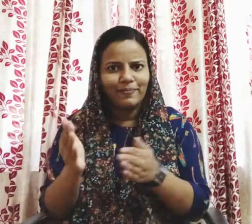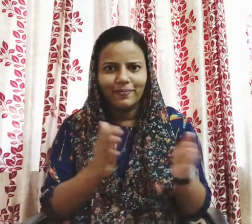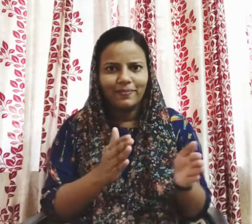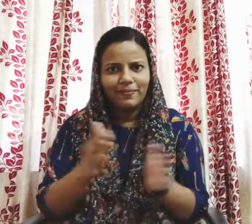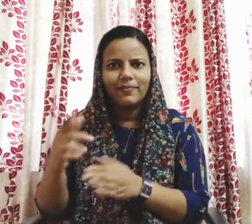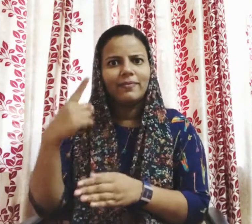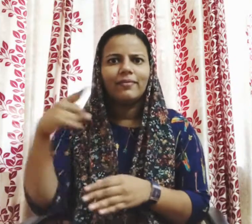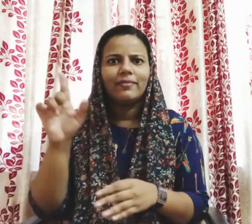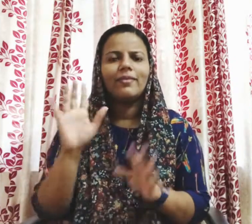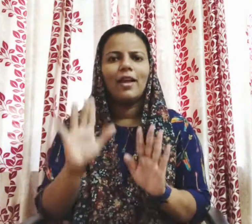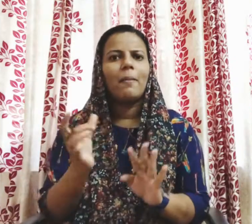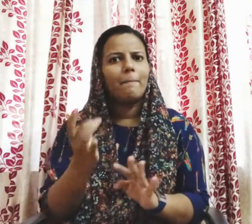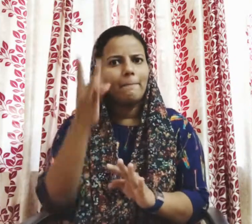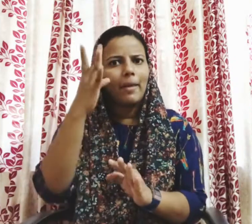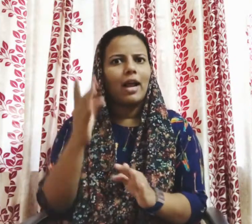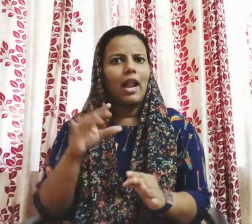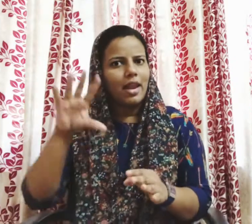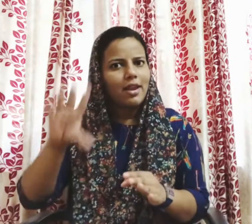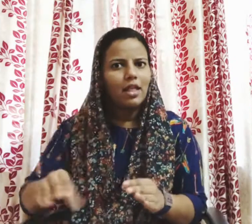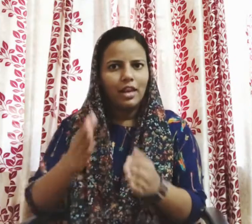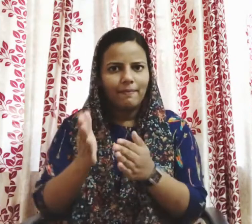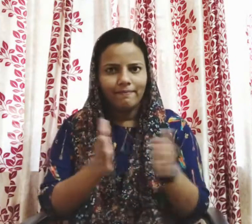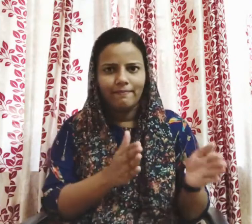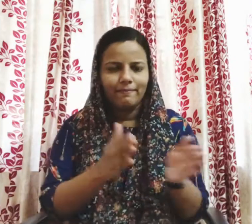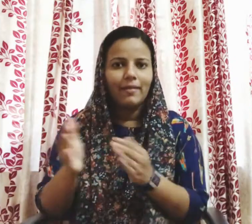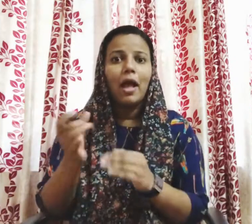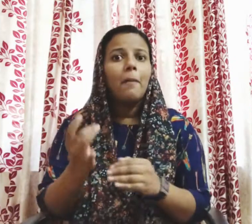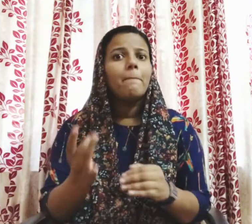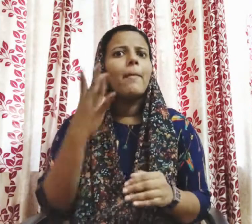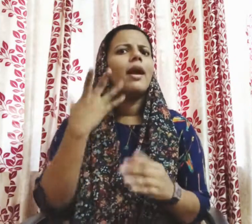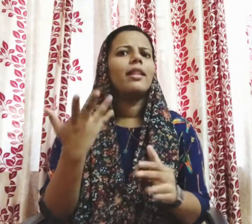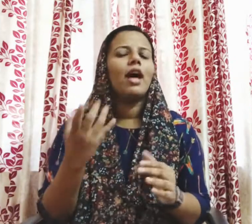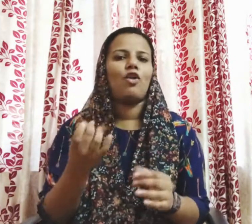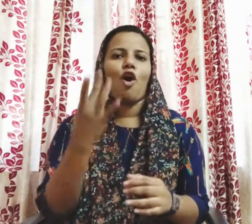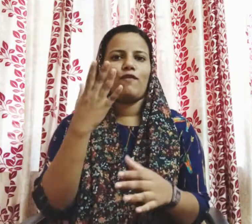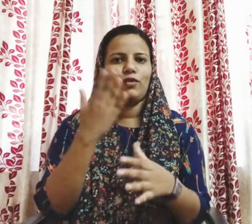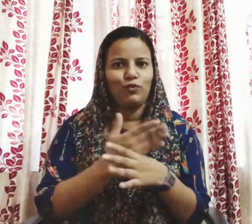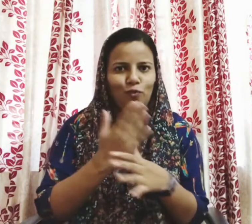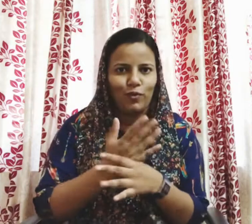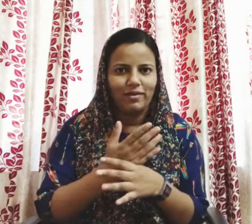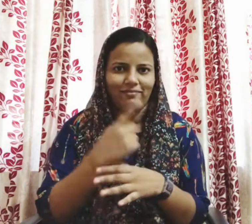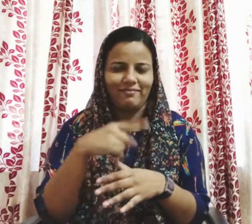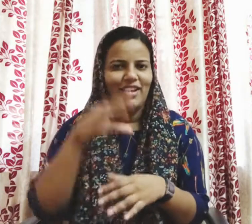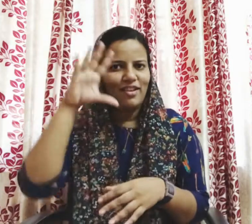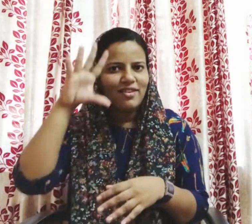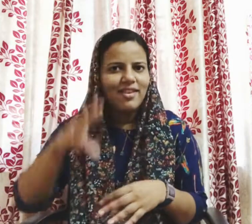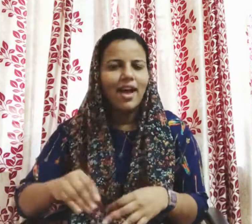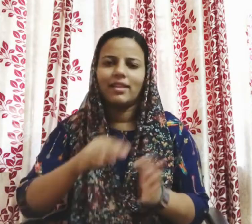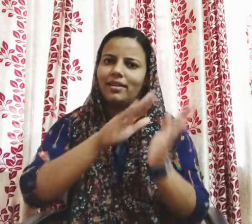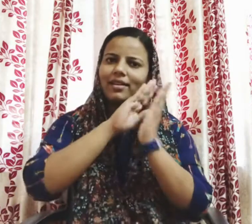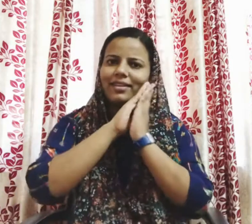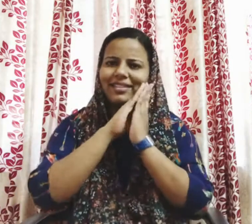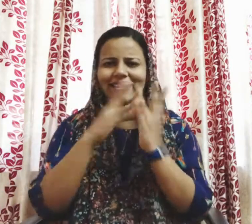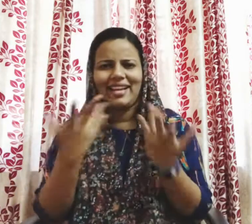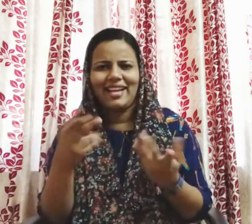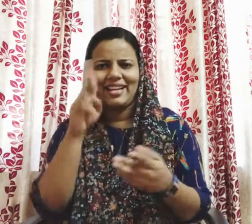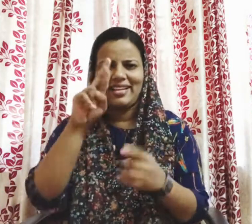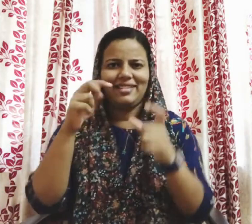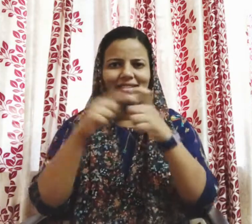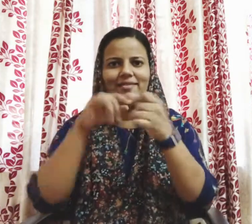രാത്രിയായിട്ടും വേർതിരിച്ചിരിക്കുന്നു. കർത്താവ് പകലും രാത്രിയും തന്നത് പകൽക്കാലം ജോലി ചെയ്യുവാനും രാത്രിയിൽ റെസ്റ്റ് എടുക്കുവാനുമാണ്.